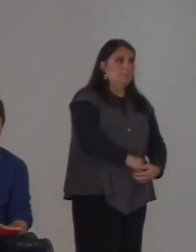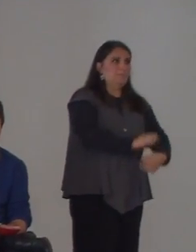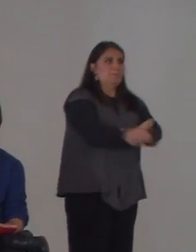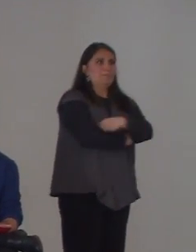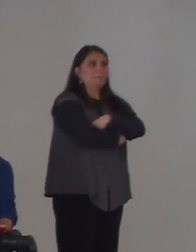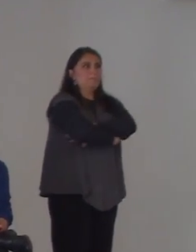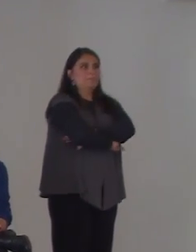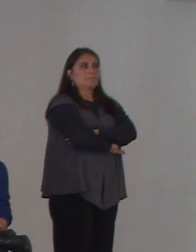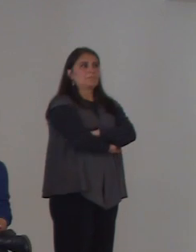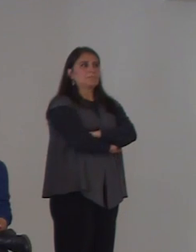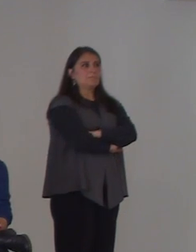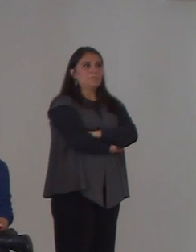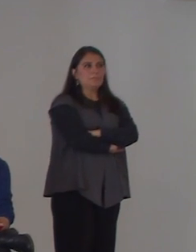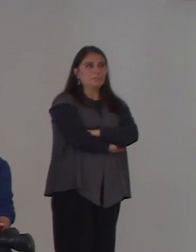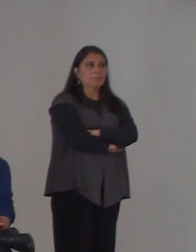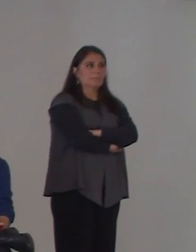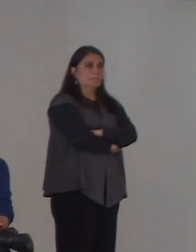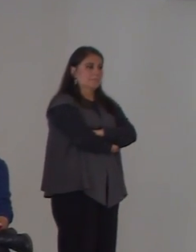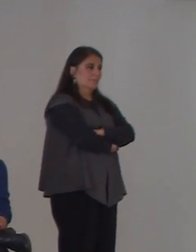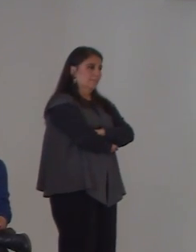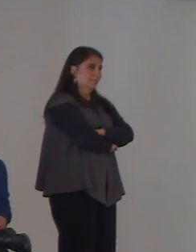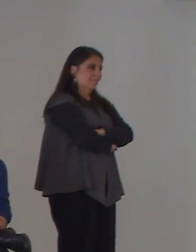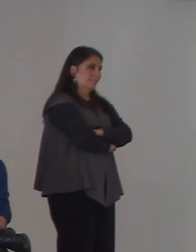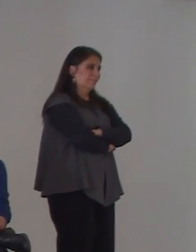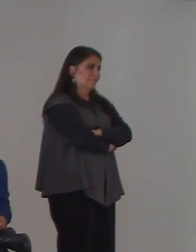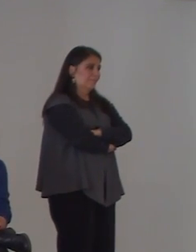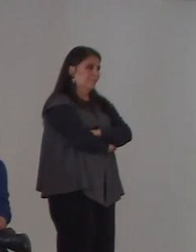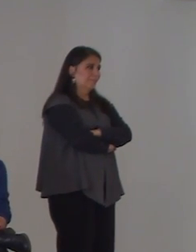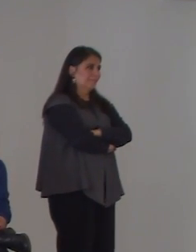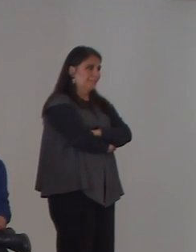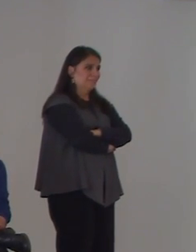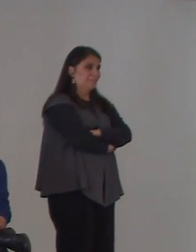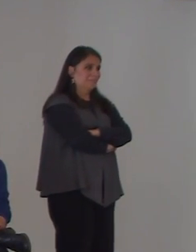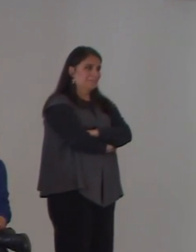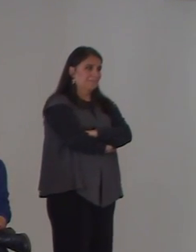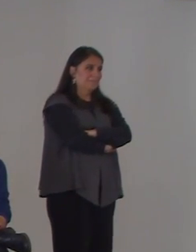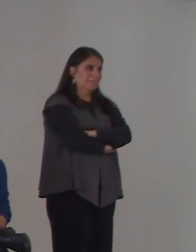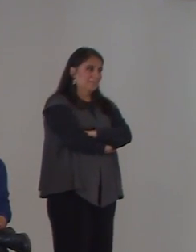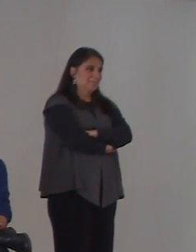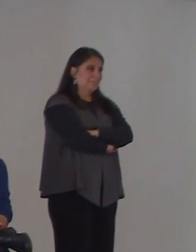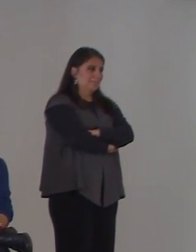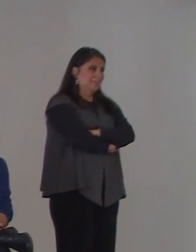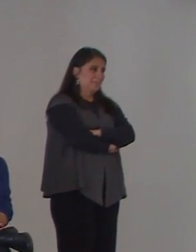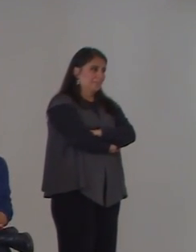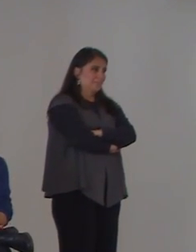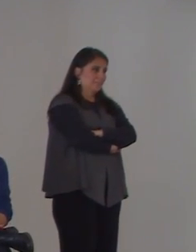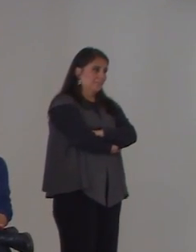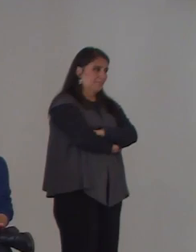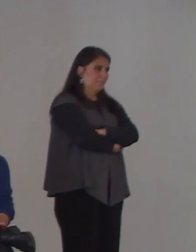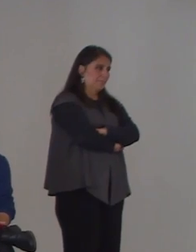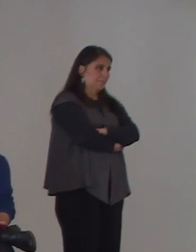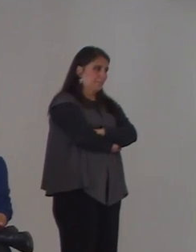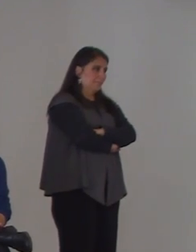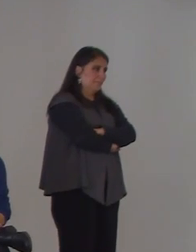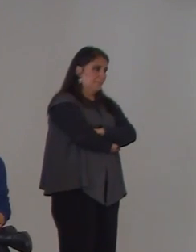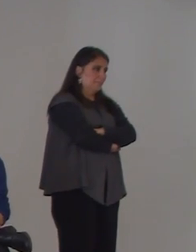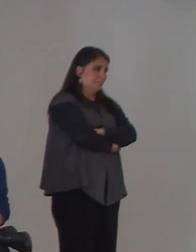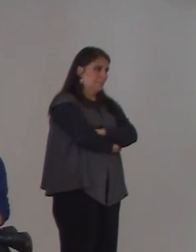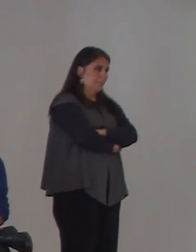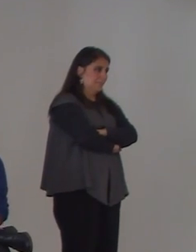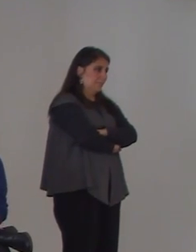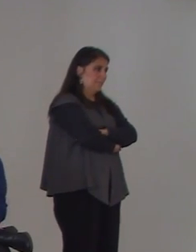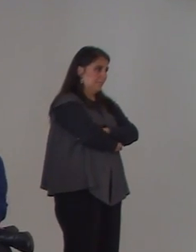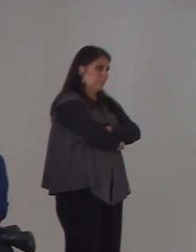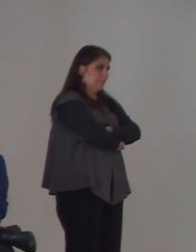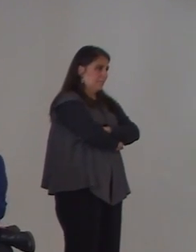experiencias. Indudablemente hay un desconocimiento fuerte sobre lo que hacen las comunidades, sobre lo que hacen personas